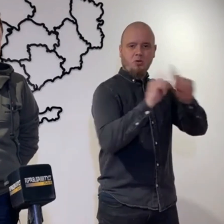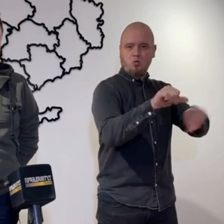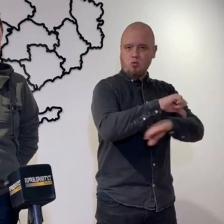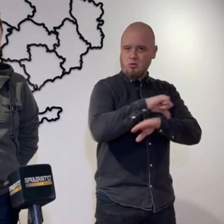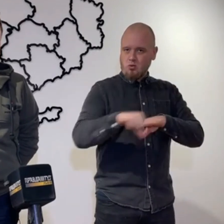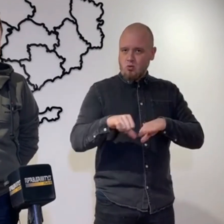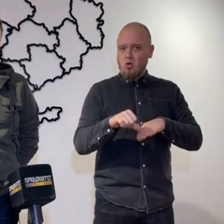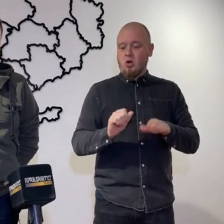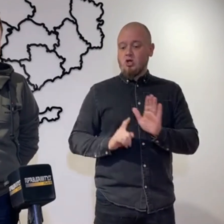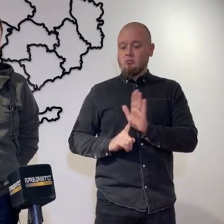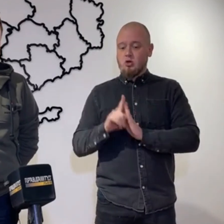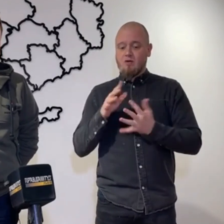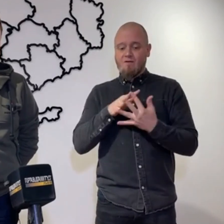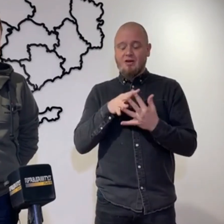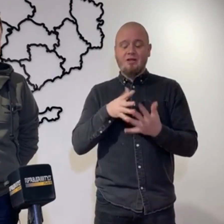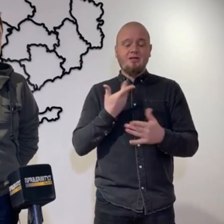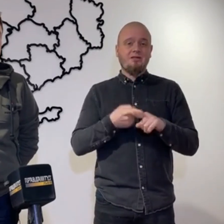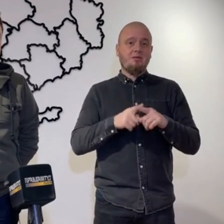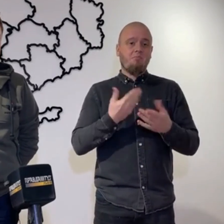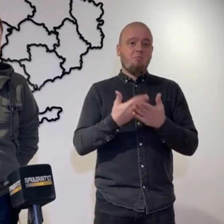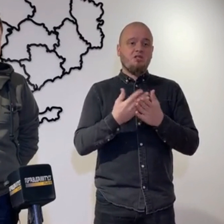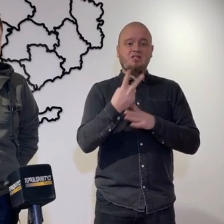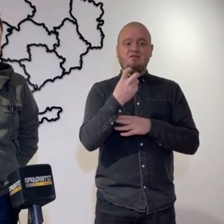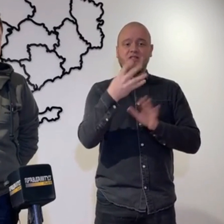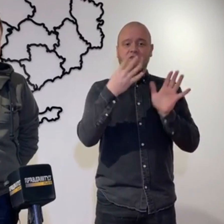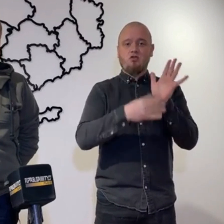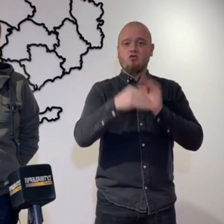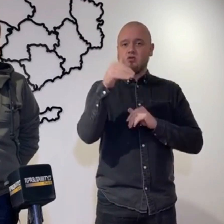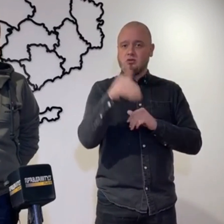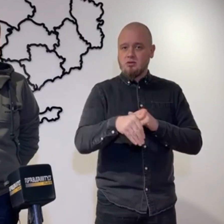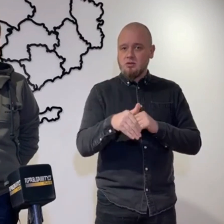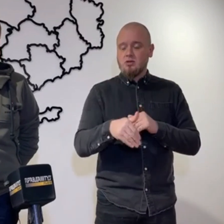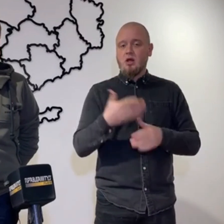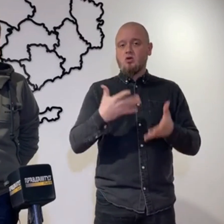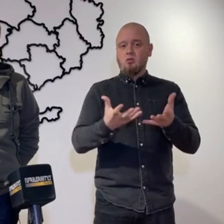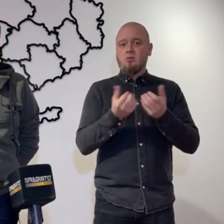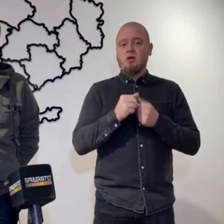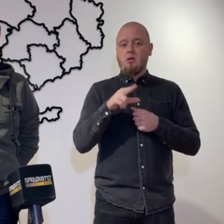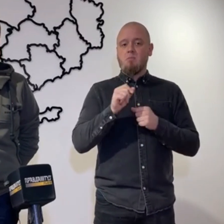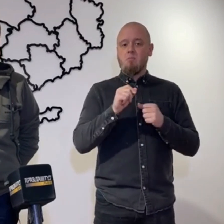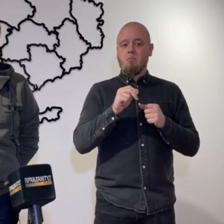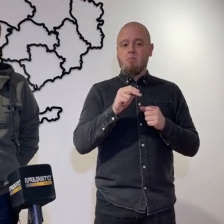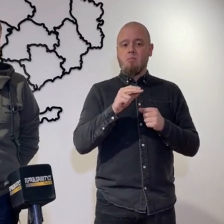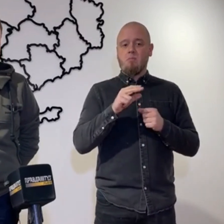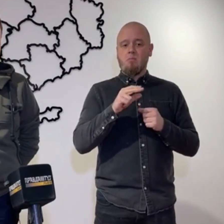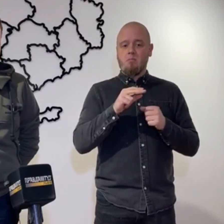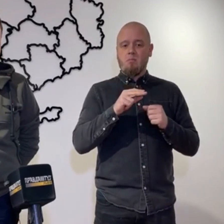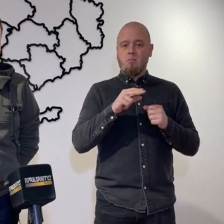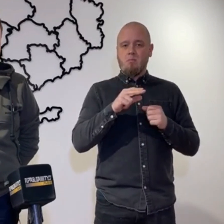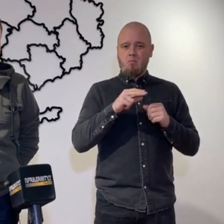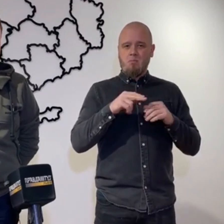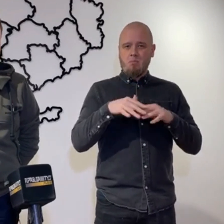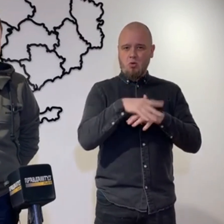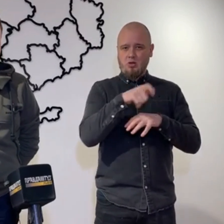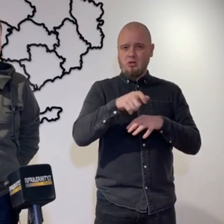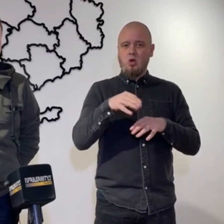З початку війни це вже майже 290 тисяч. Якщо брати поселення, то